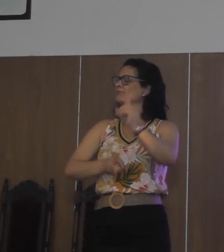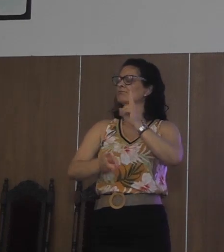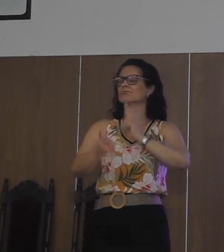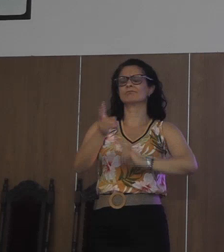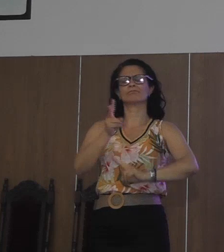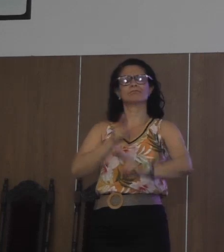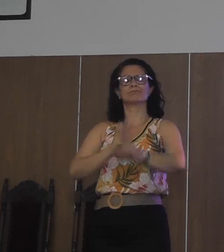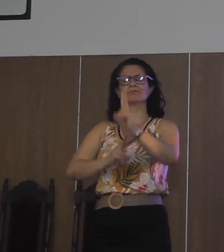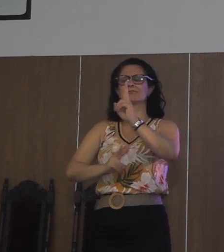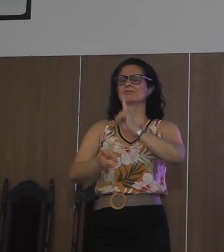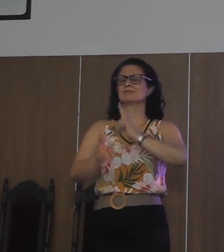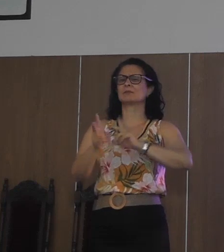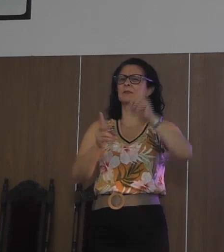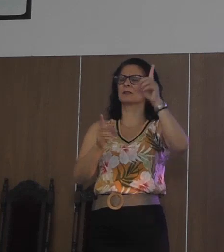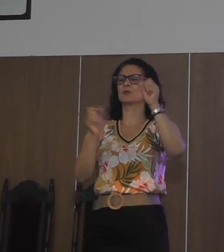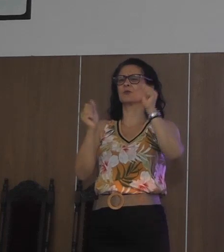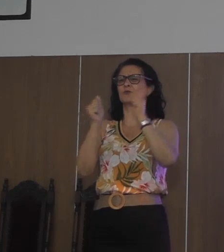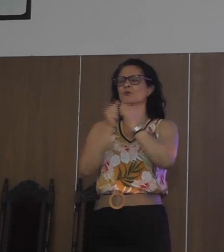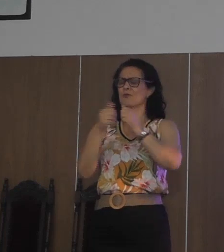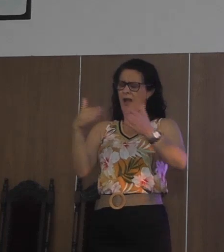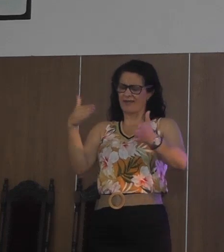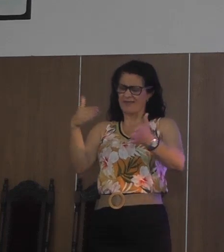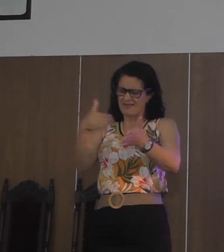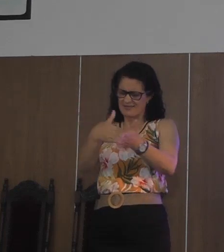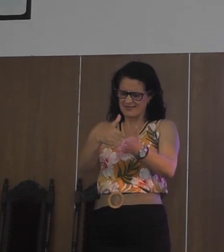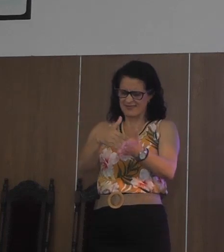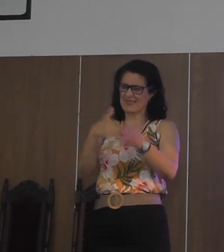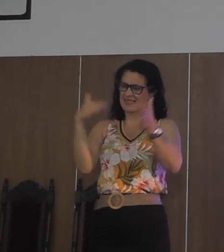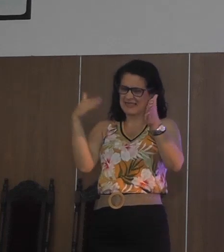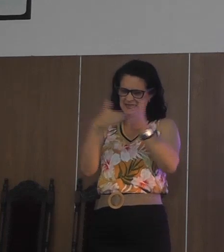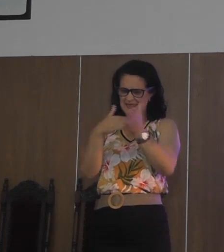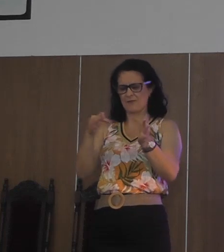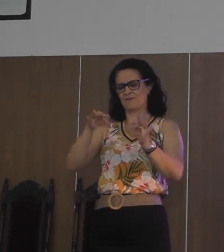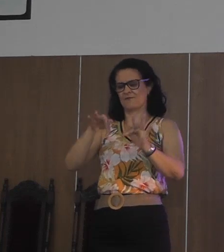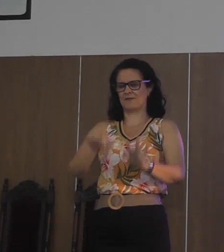a consumação dos séculos. Quantos creem nisso?